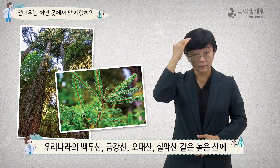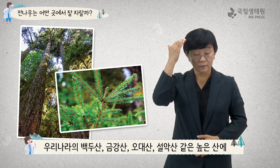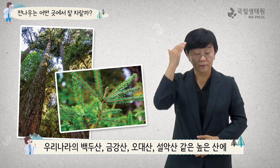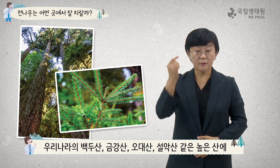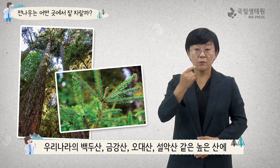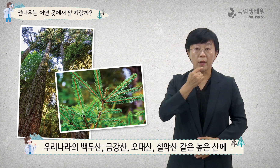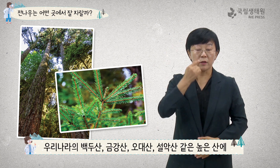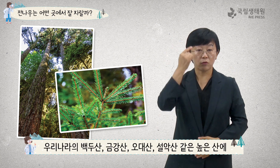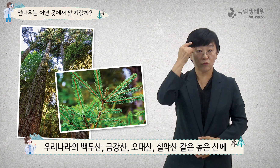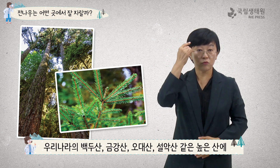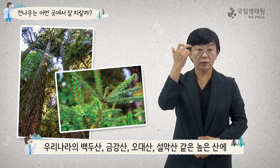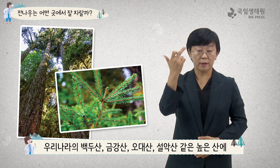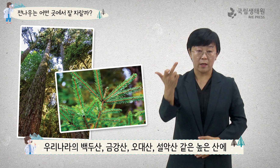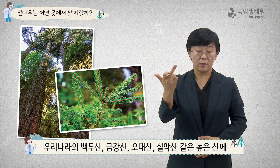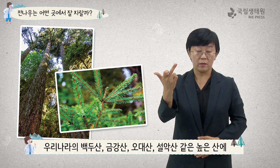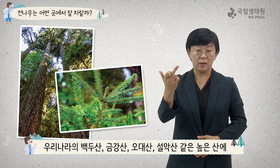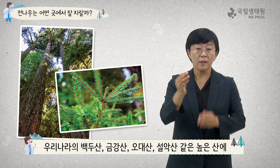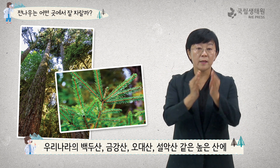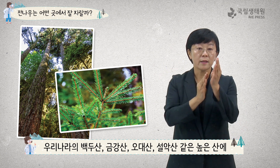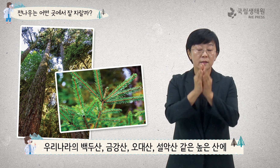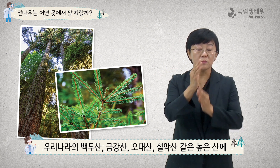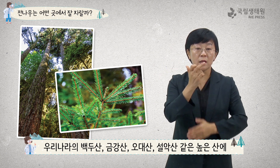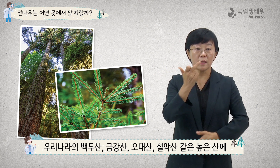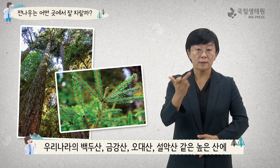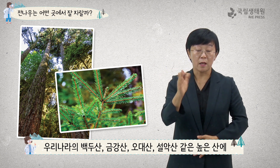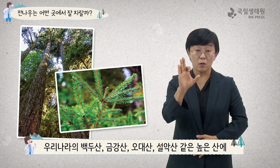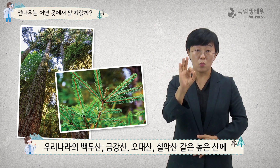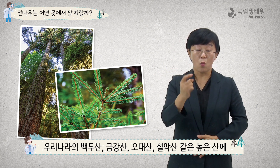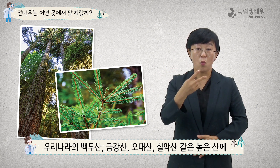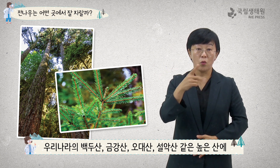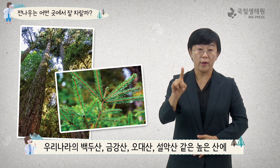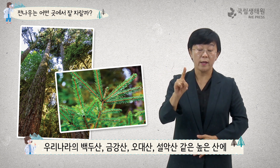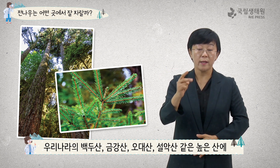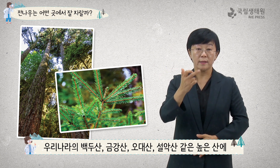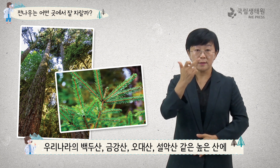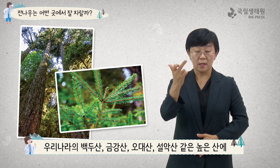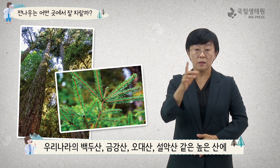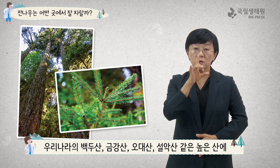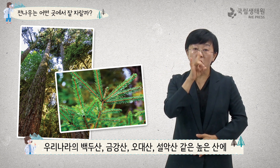우리나라의 백두산, 금강산, 오대산, 설악산 같은 높은 산에